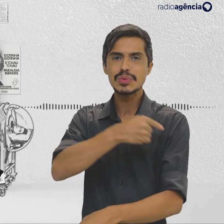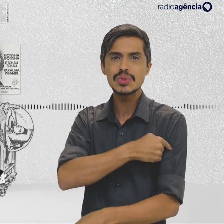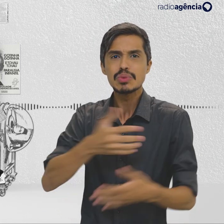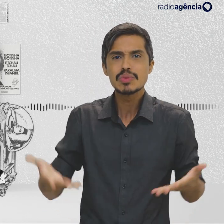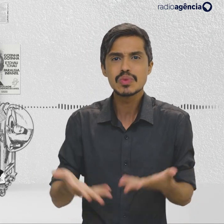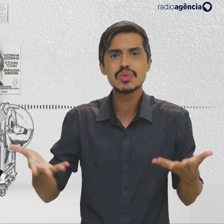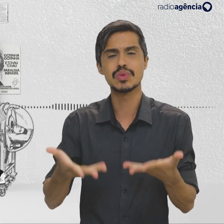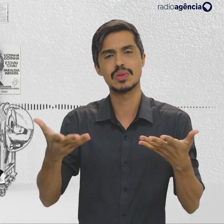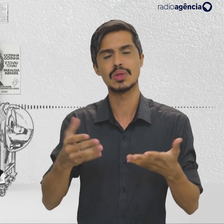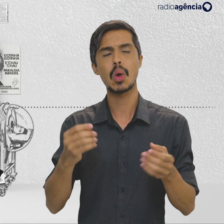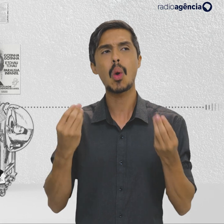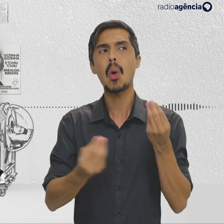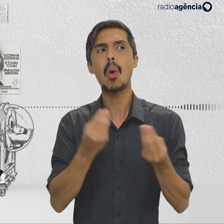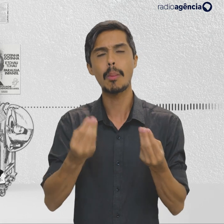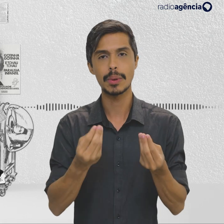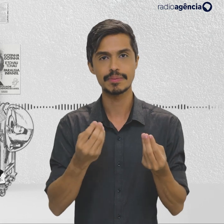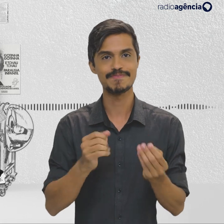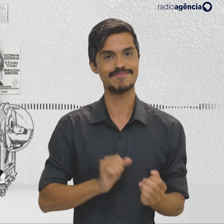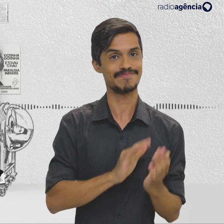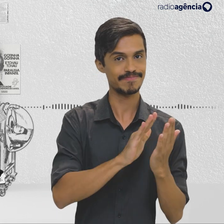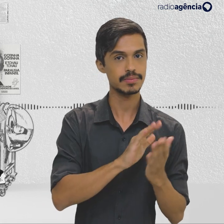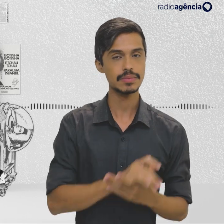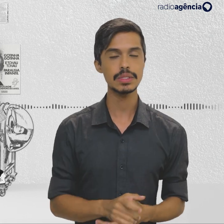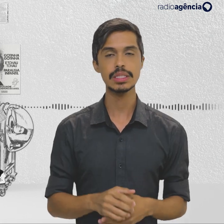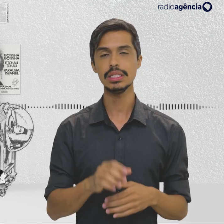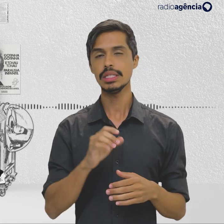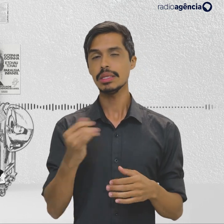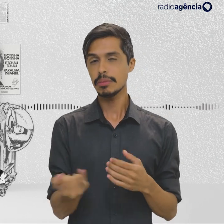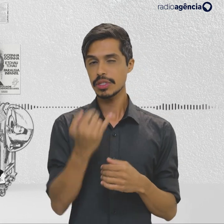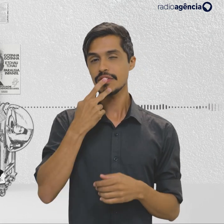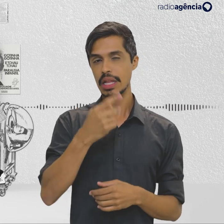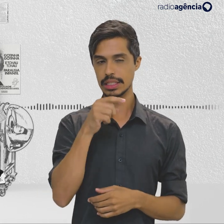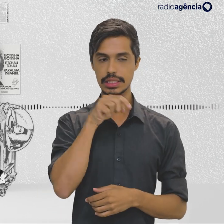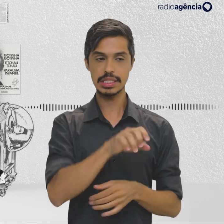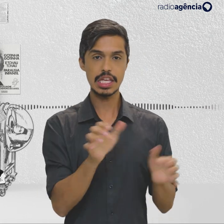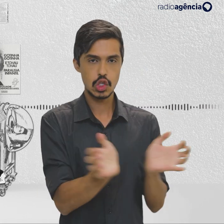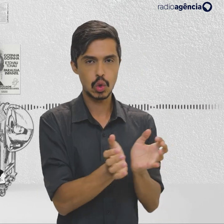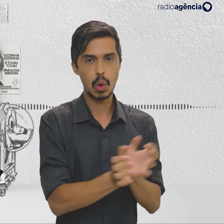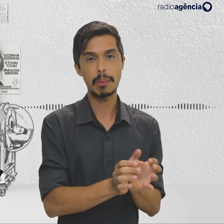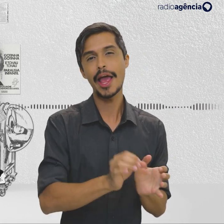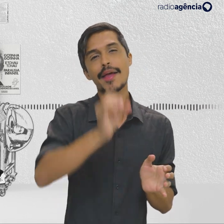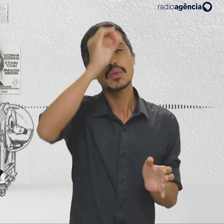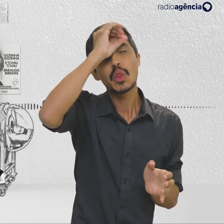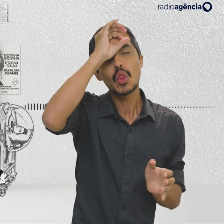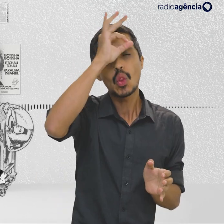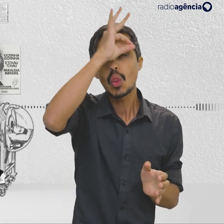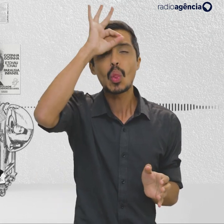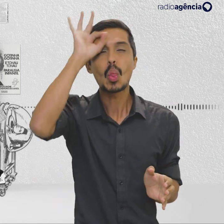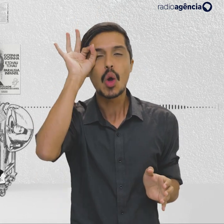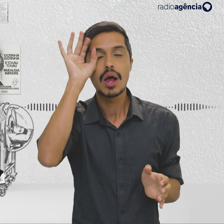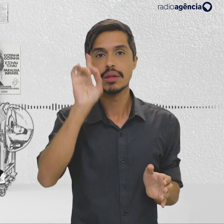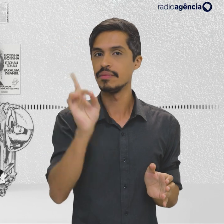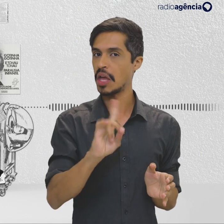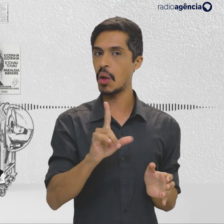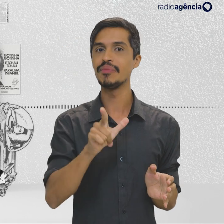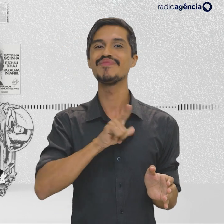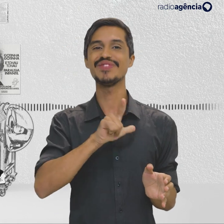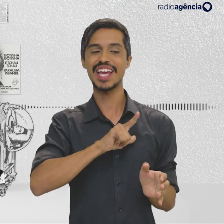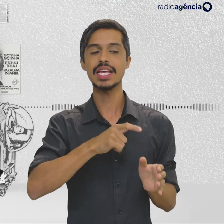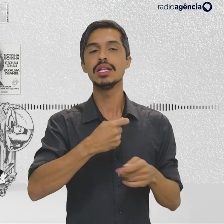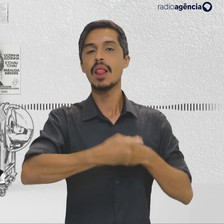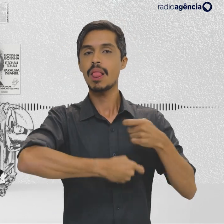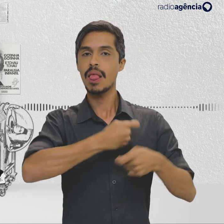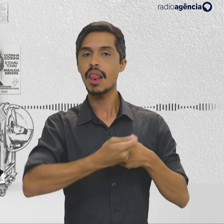coberturas vacinais é importante dizer que Quem produz essas informações não faz isso Por ignorância tem muito